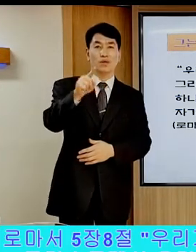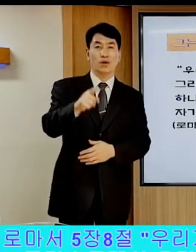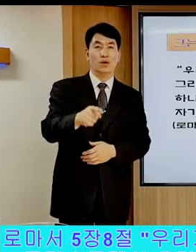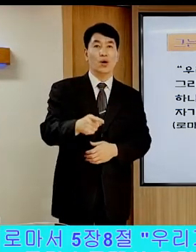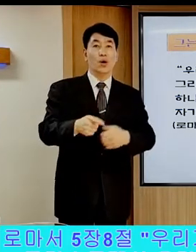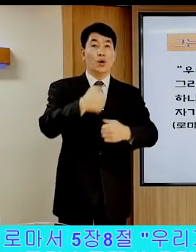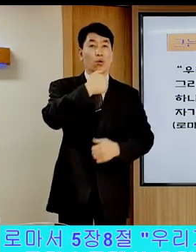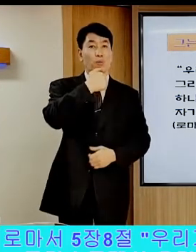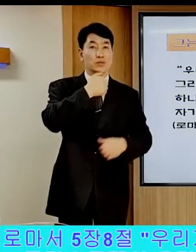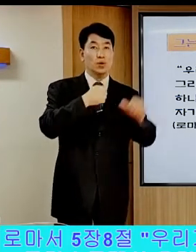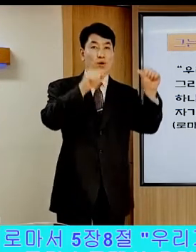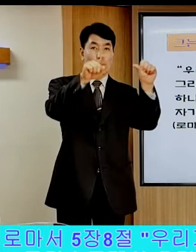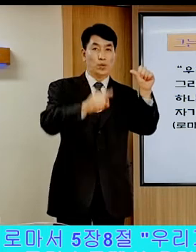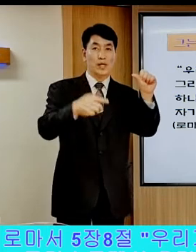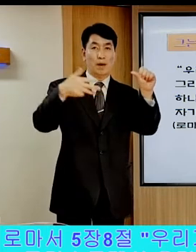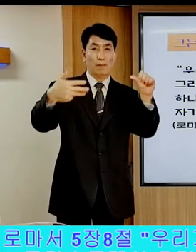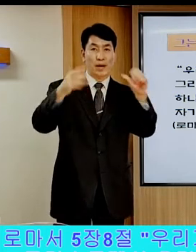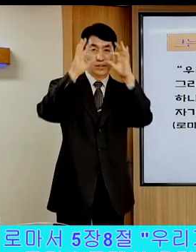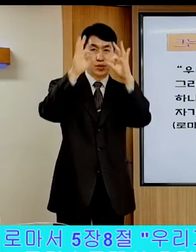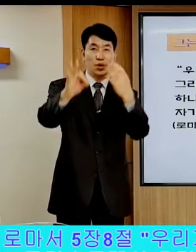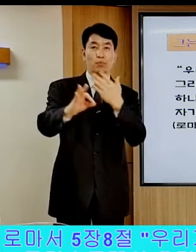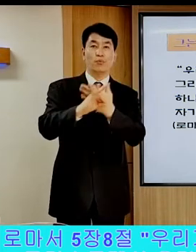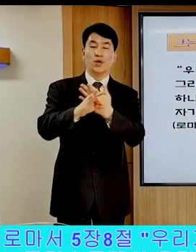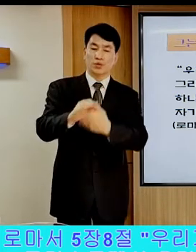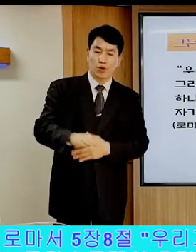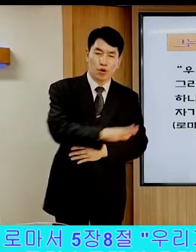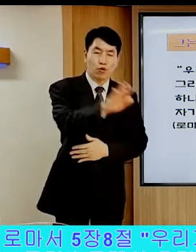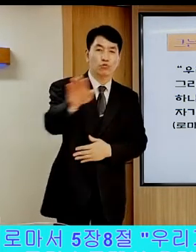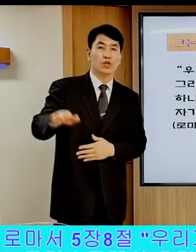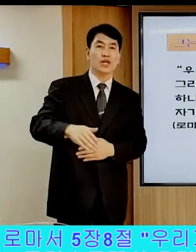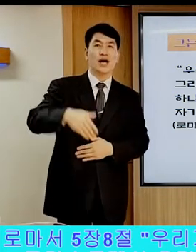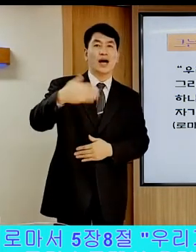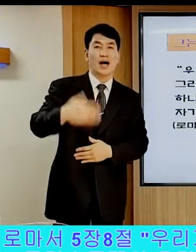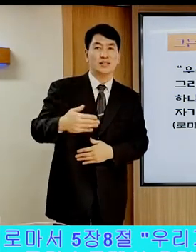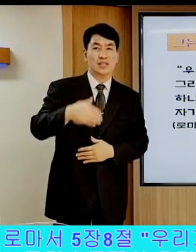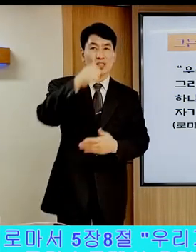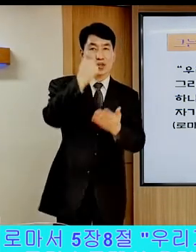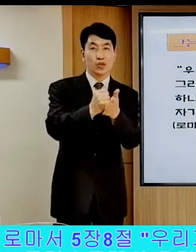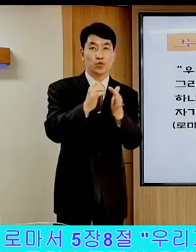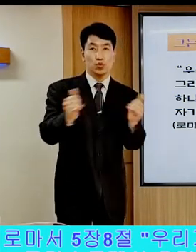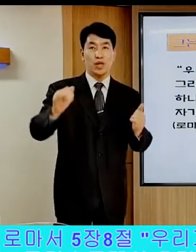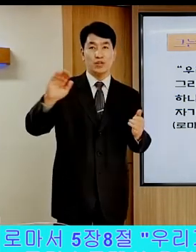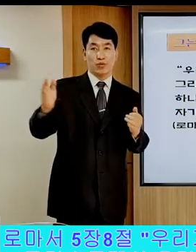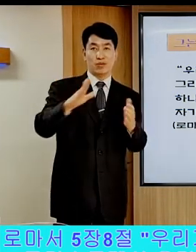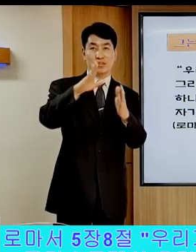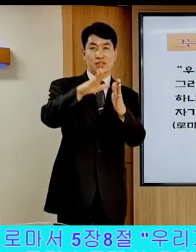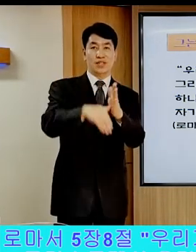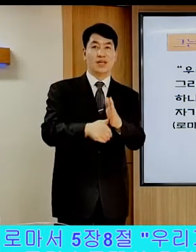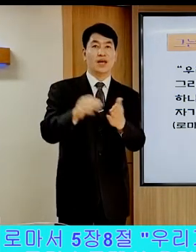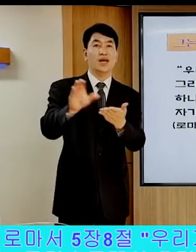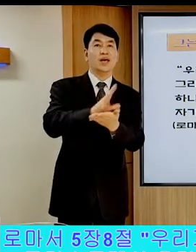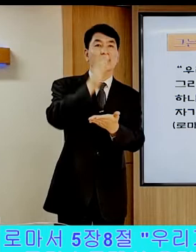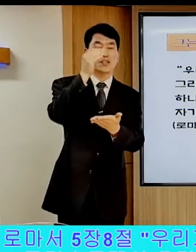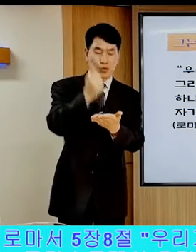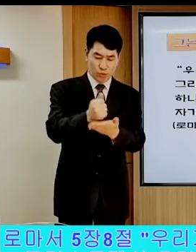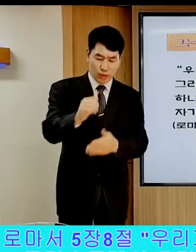로마서 5장 8절 보면 우리가 아직 죄인 되었을 때에